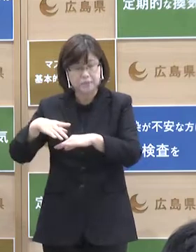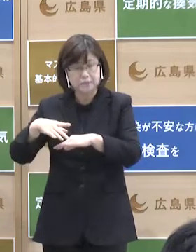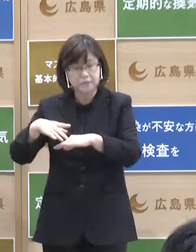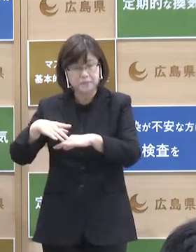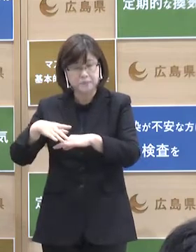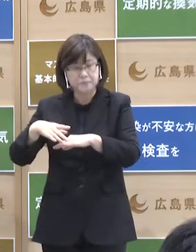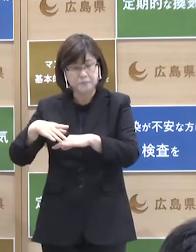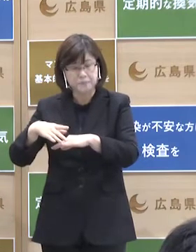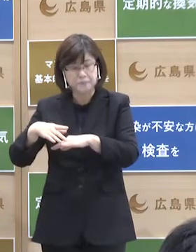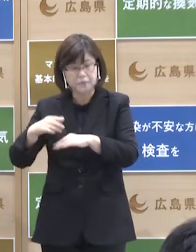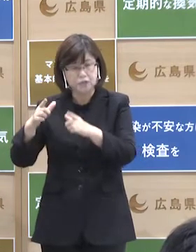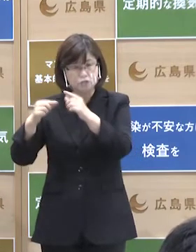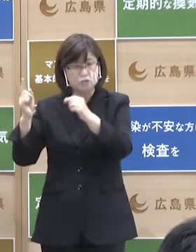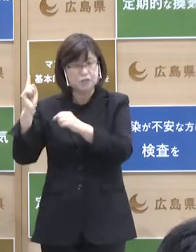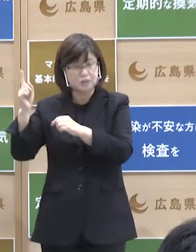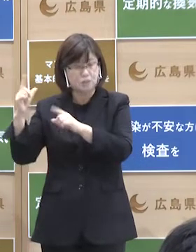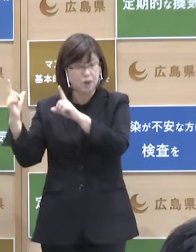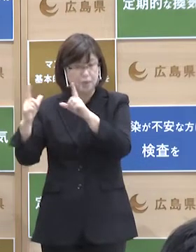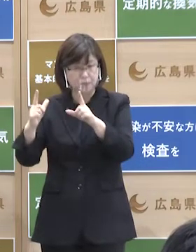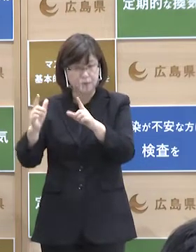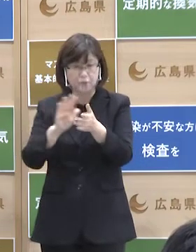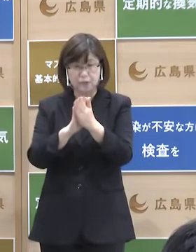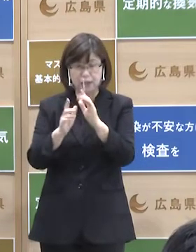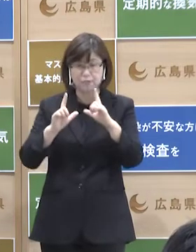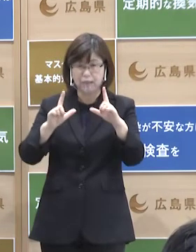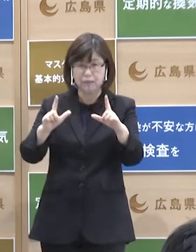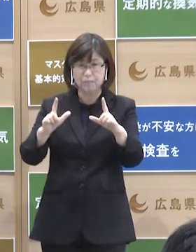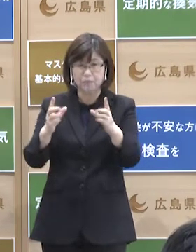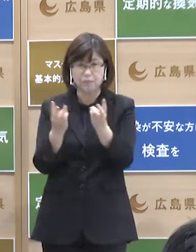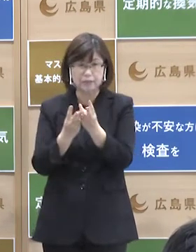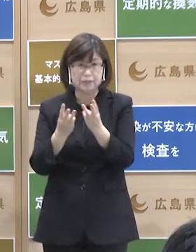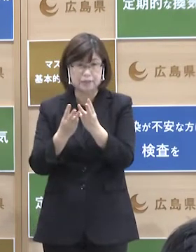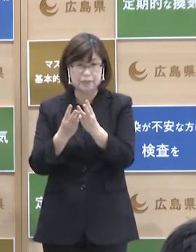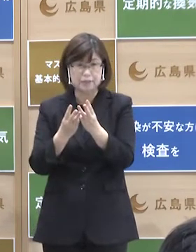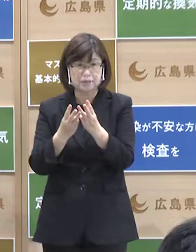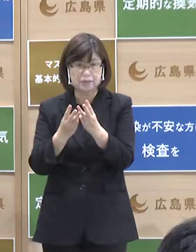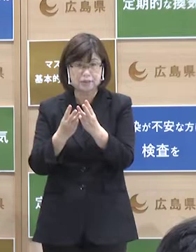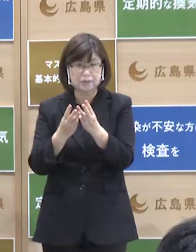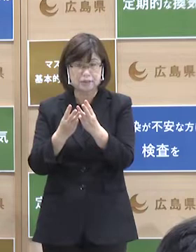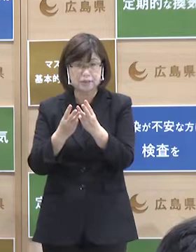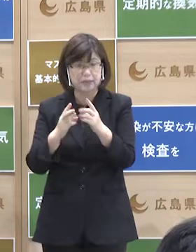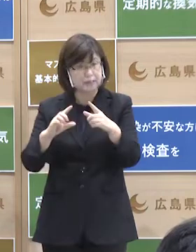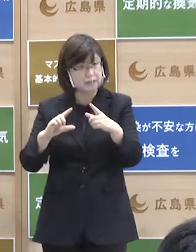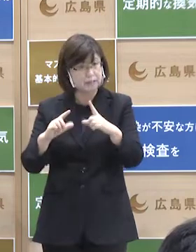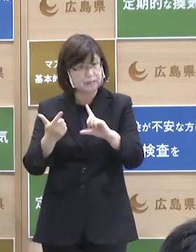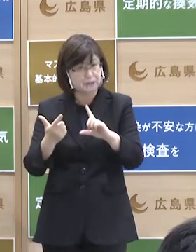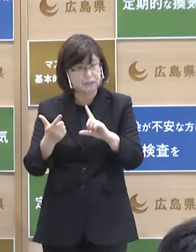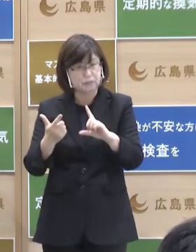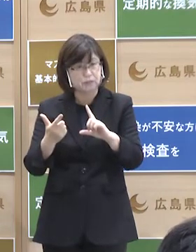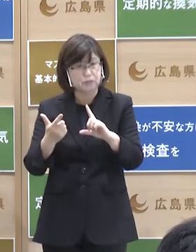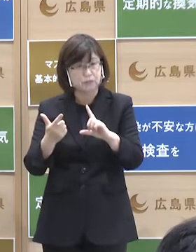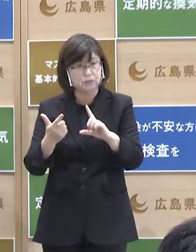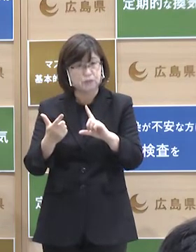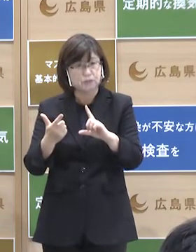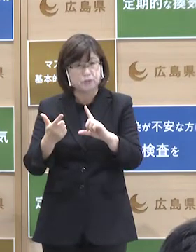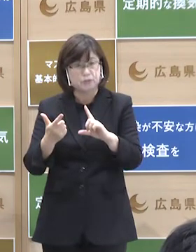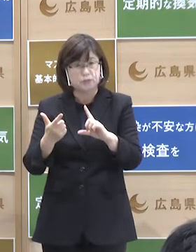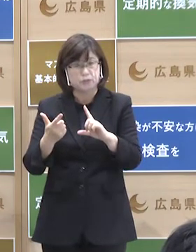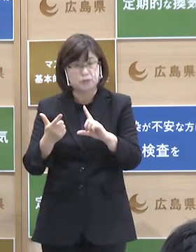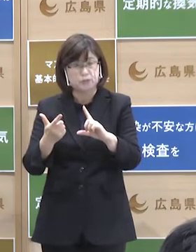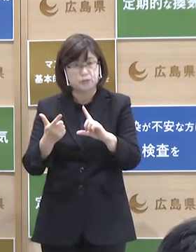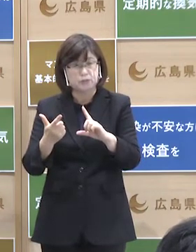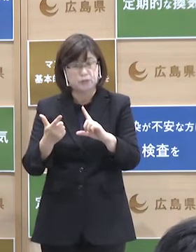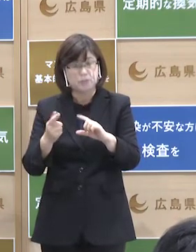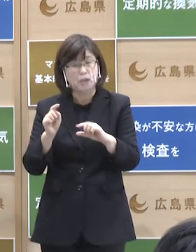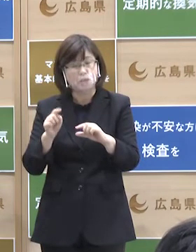字と県の数字がちょっと違ったりっていうのが今も続いているっていうところがあって、これはその集計のタ